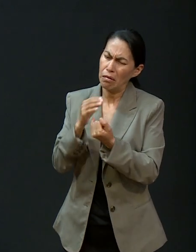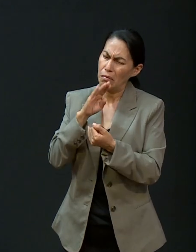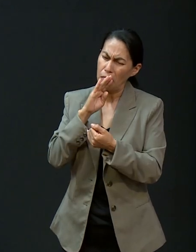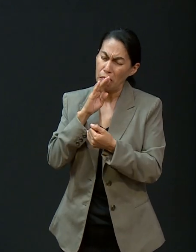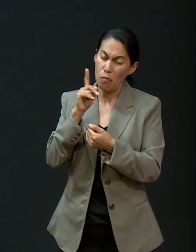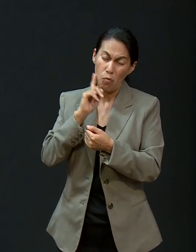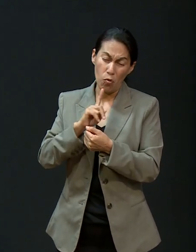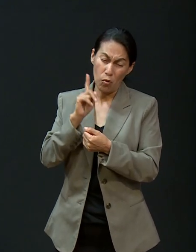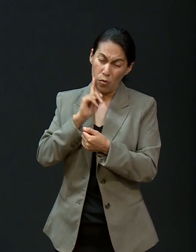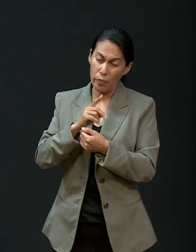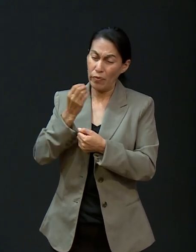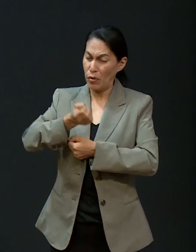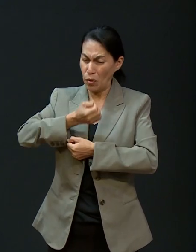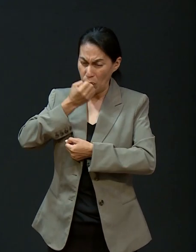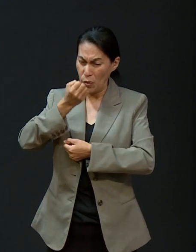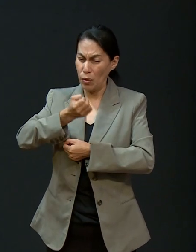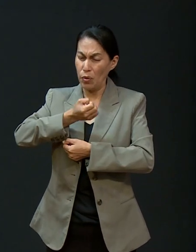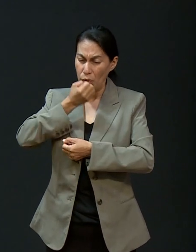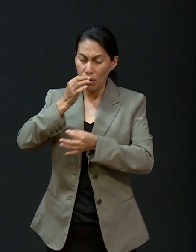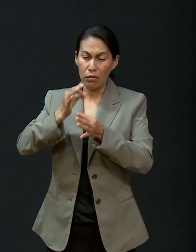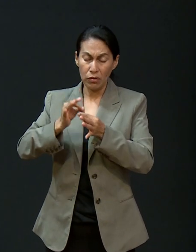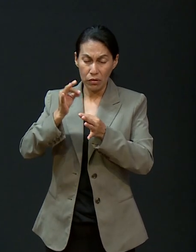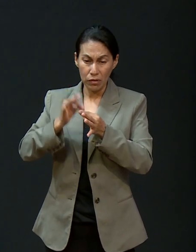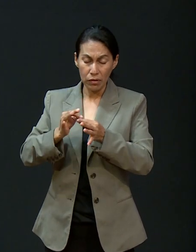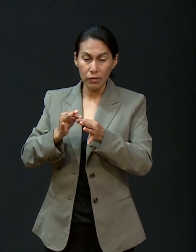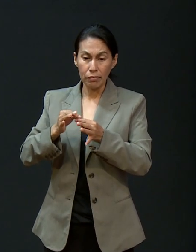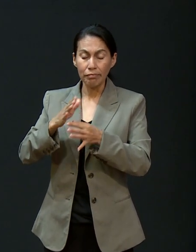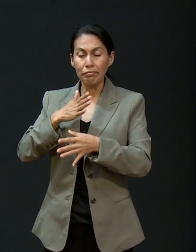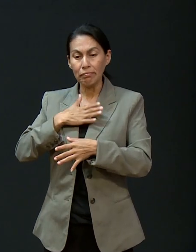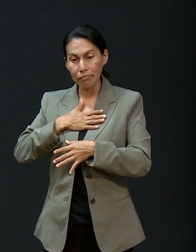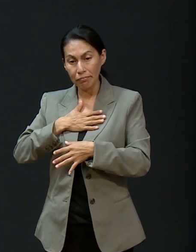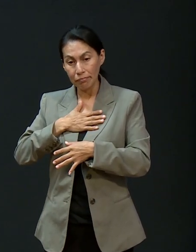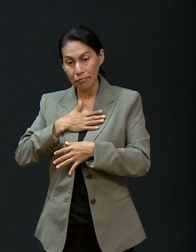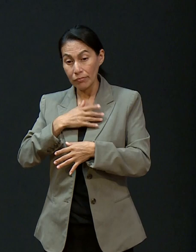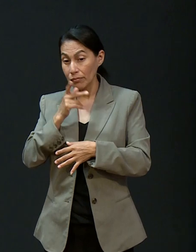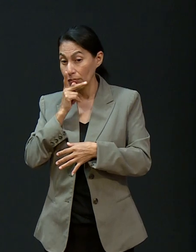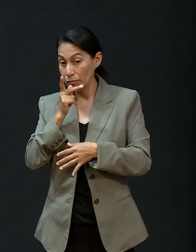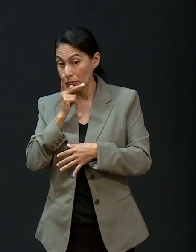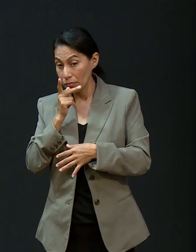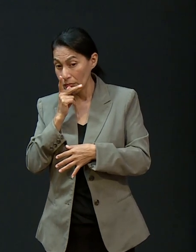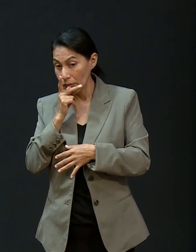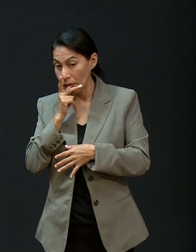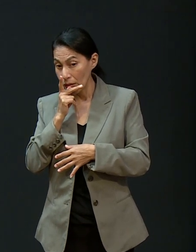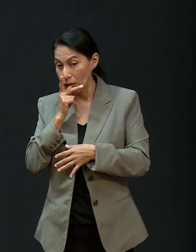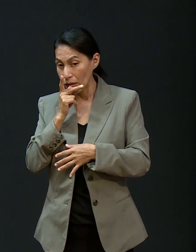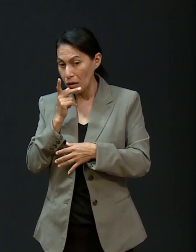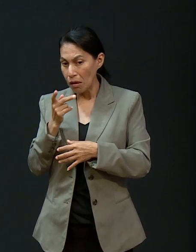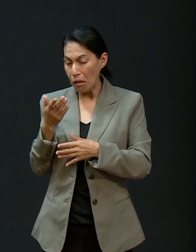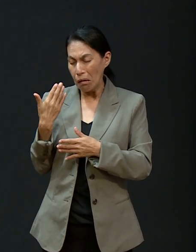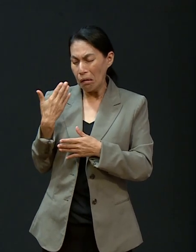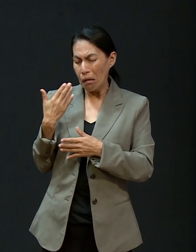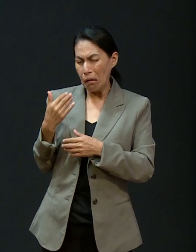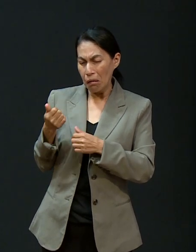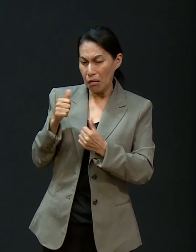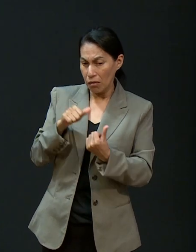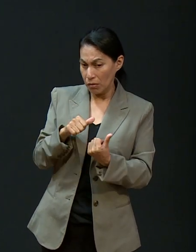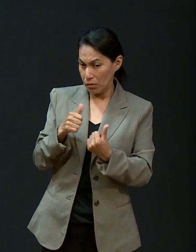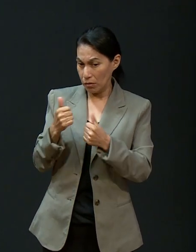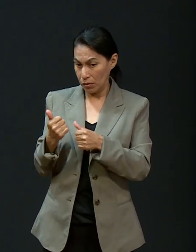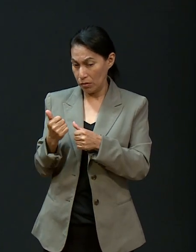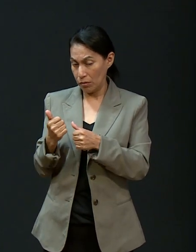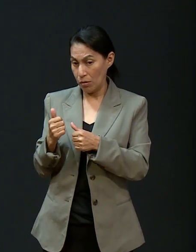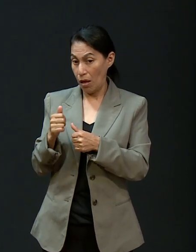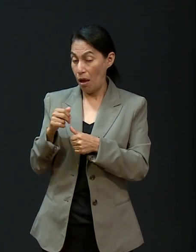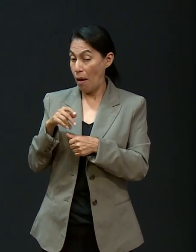mamá también. Mi mamá es una mujer de oración, porque mi papá tiene poco que se